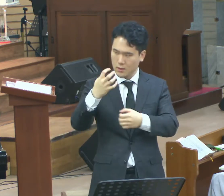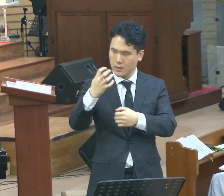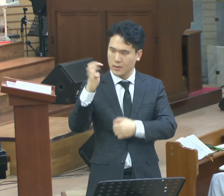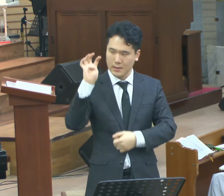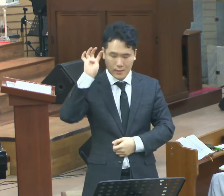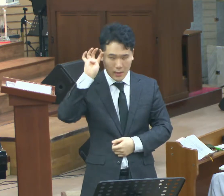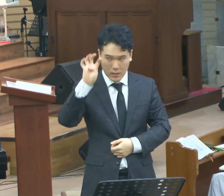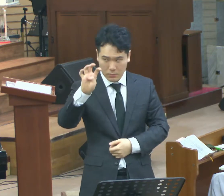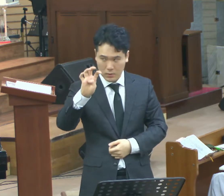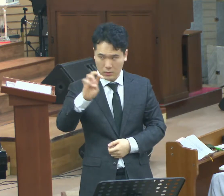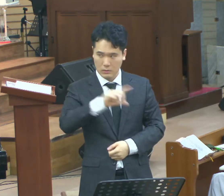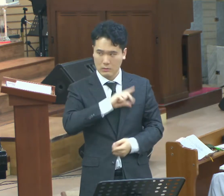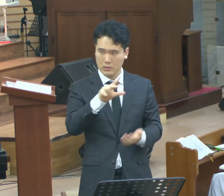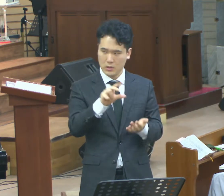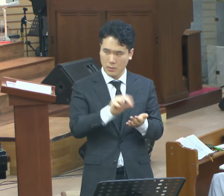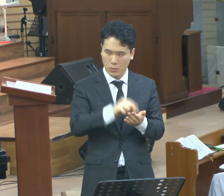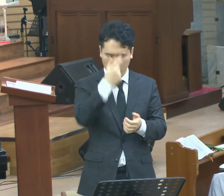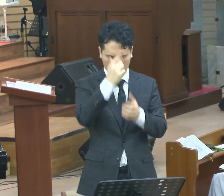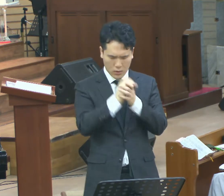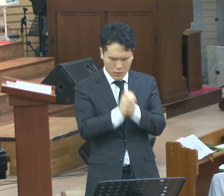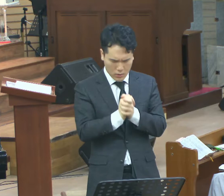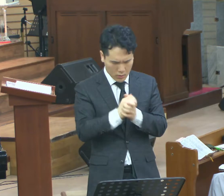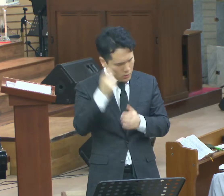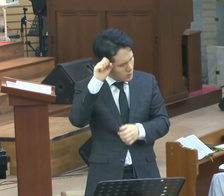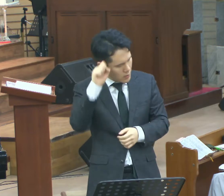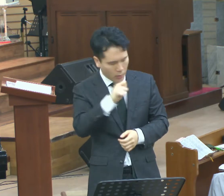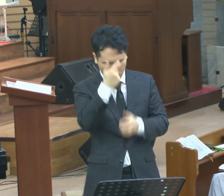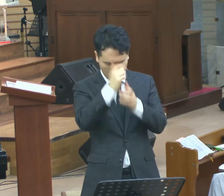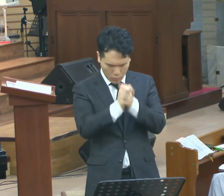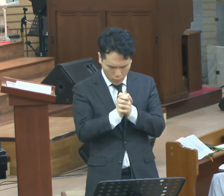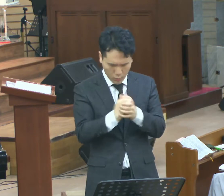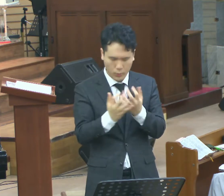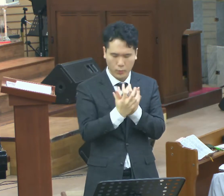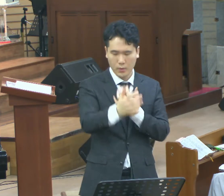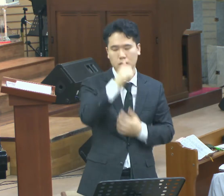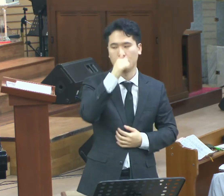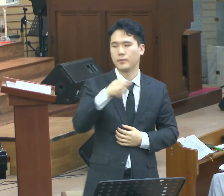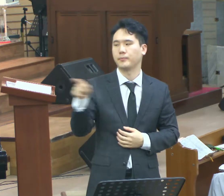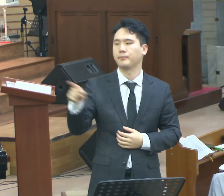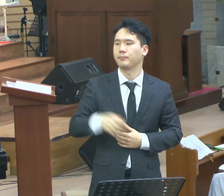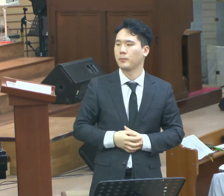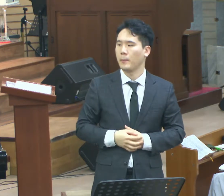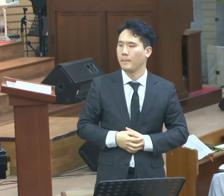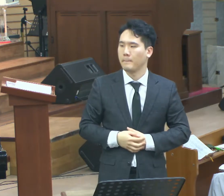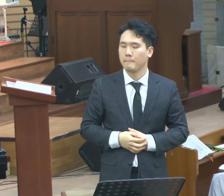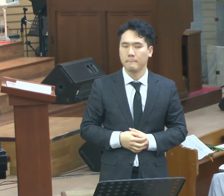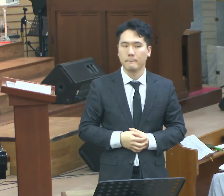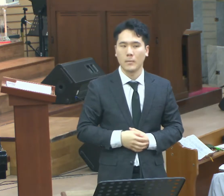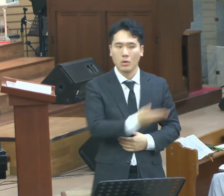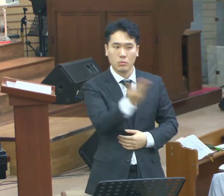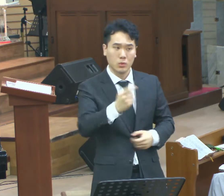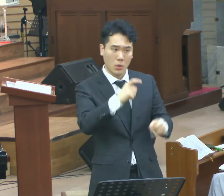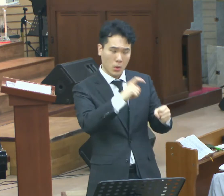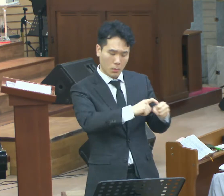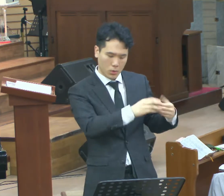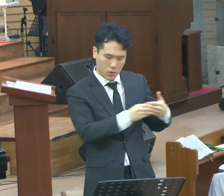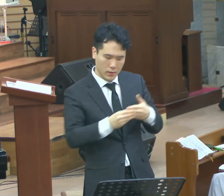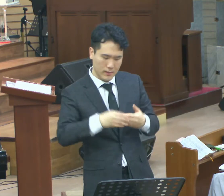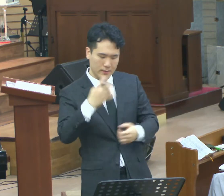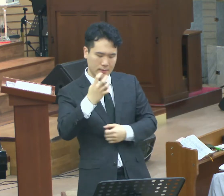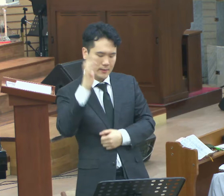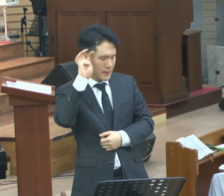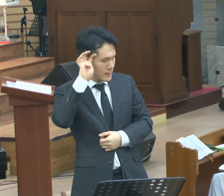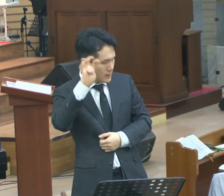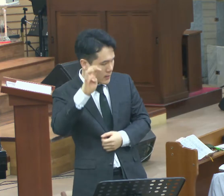기도를 안 했겠죠. 우리 열심히 모였어요. 여러분, 이 목적이 끄는 40일 하면서 신앙이